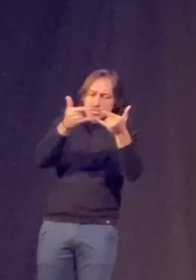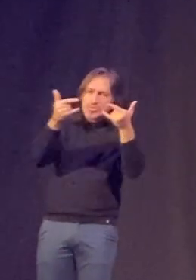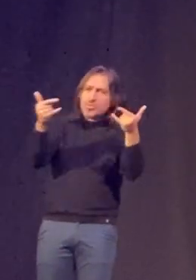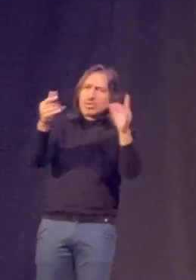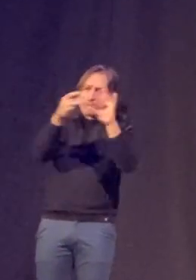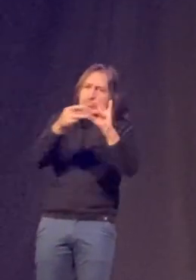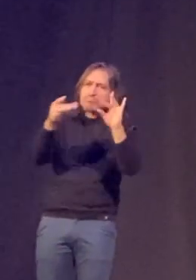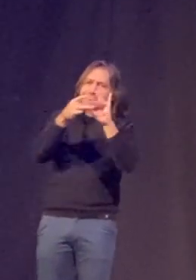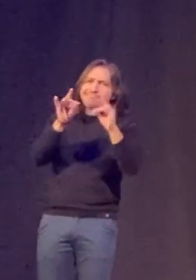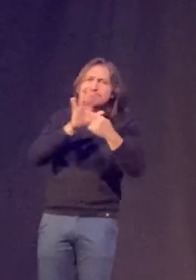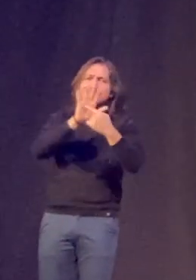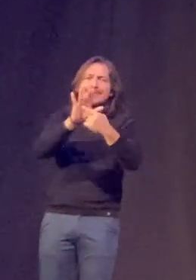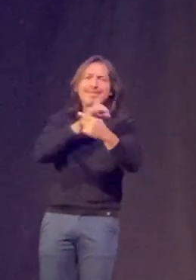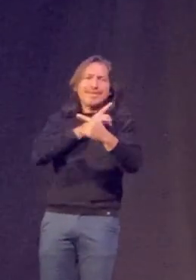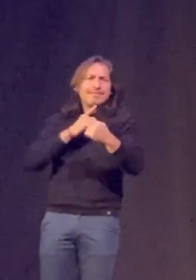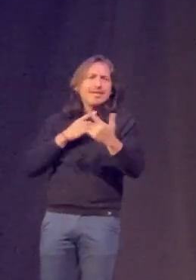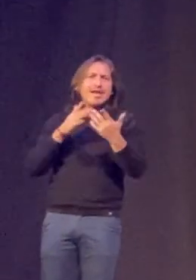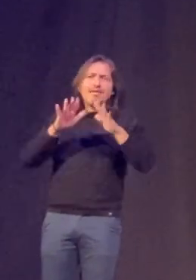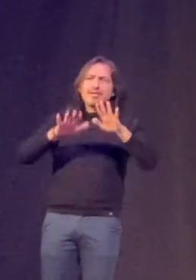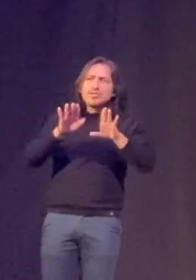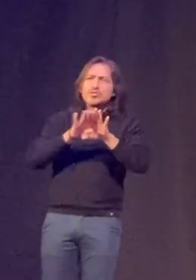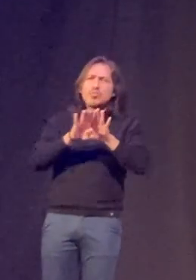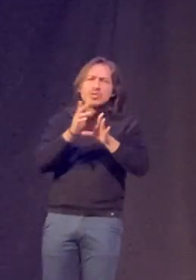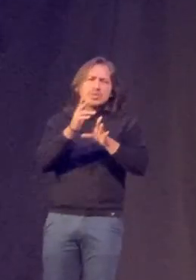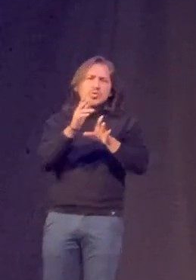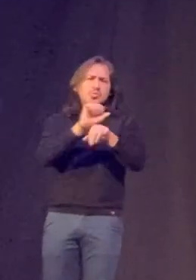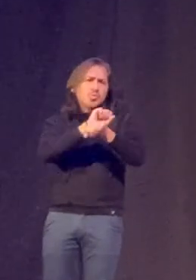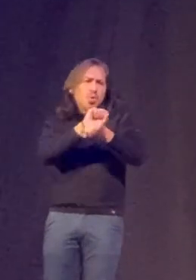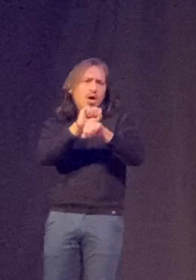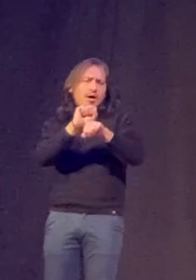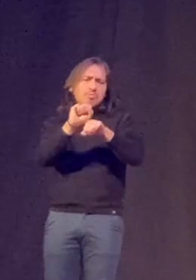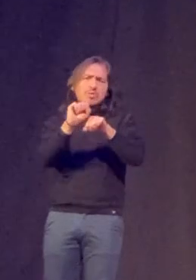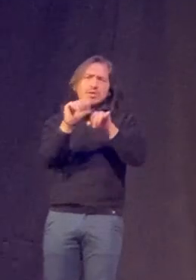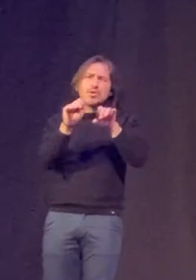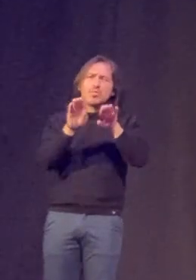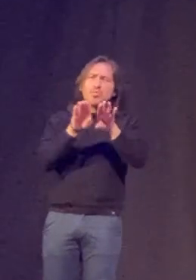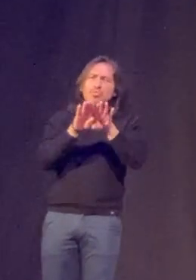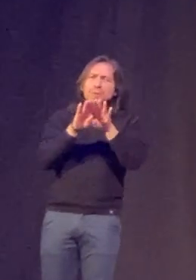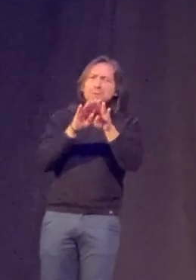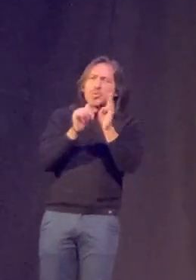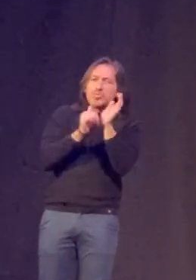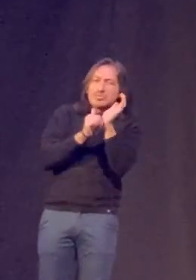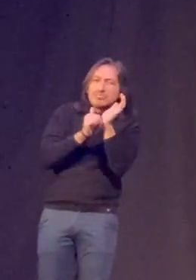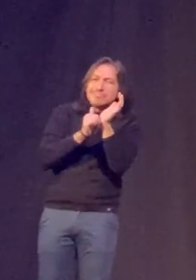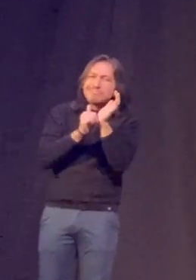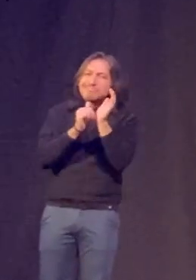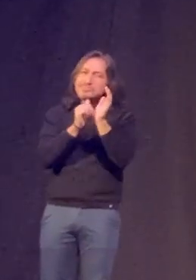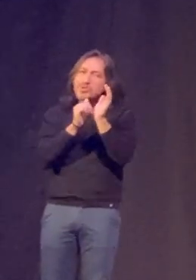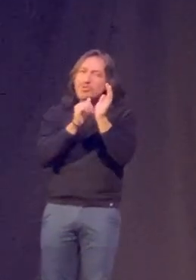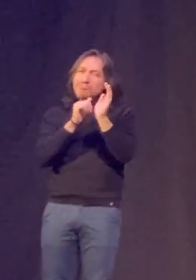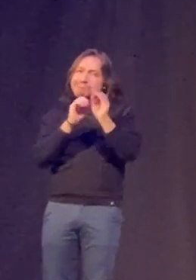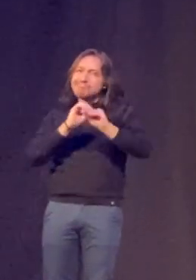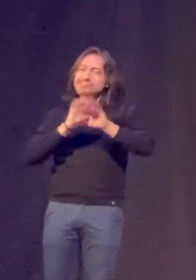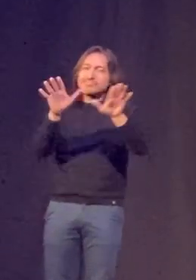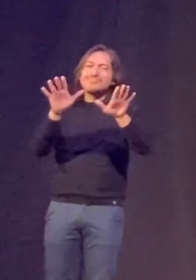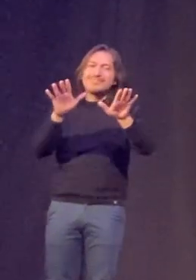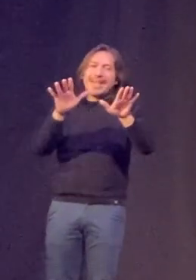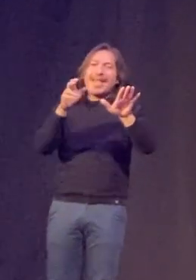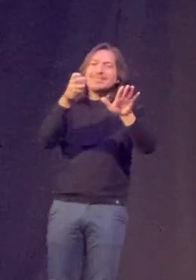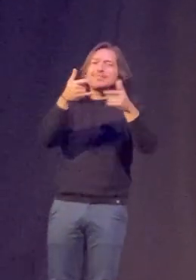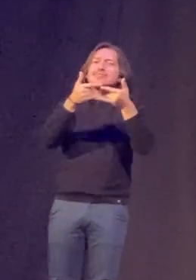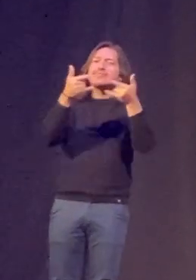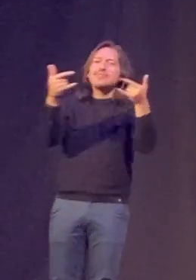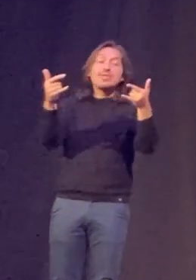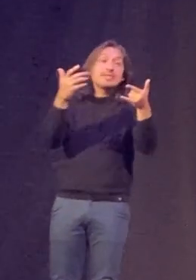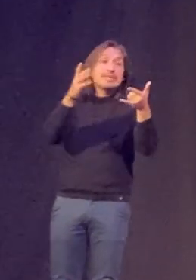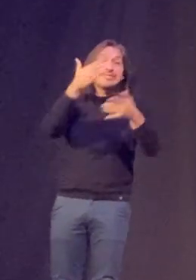lo radical y desde lo sutil, desde la ternura, desde la determinación, a través de visibilizar esas historias que sabemos